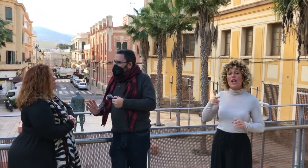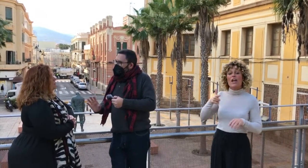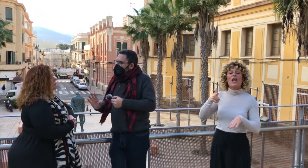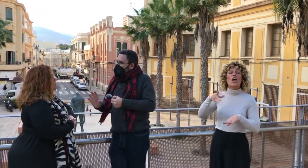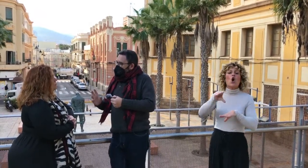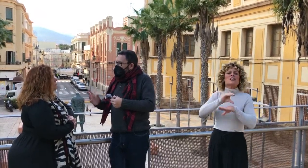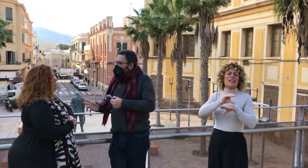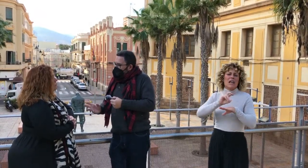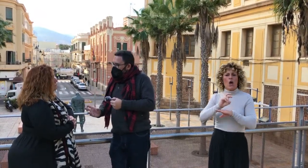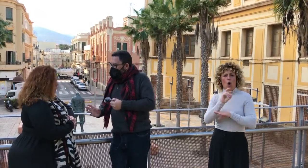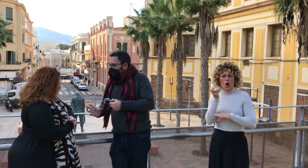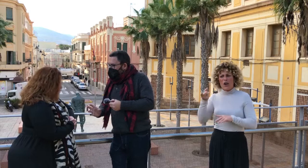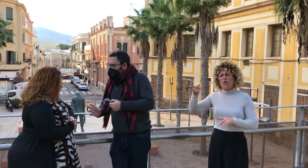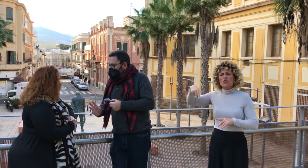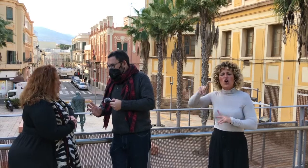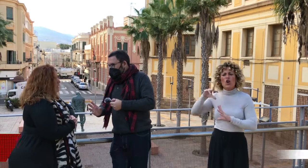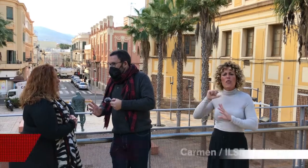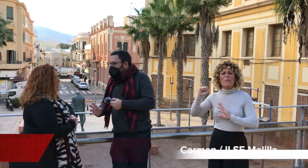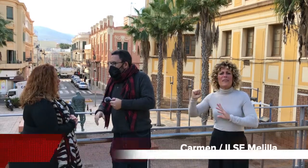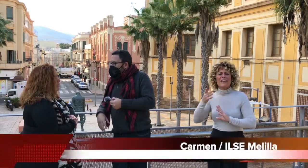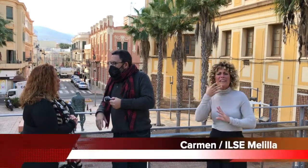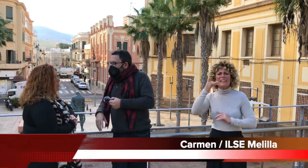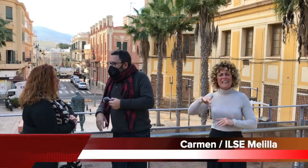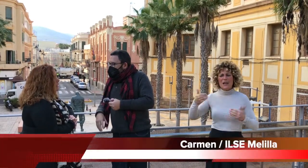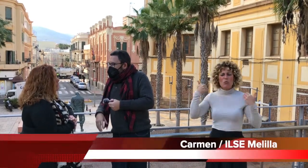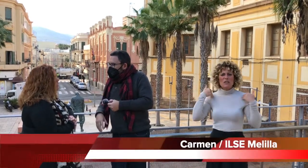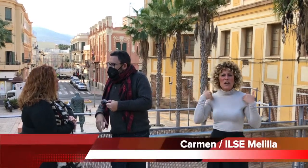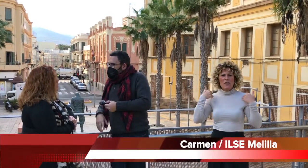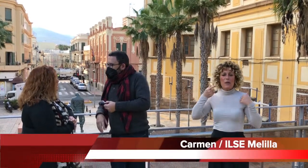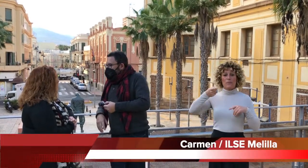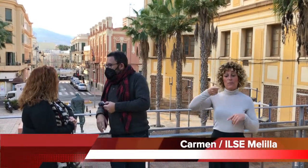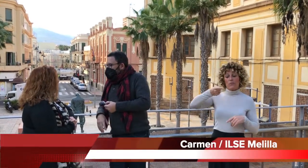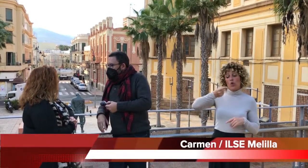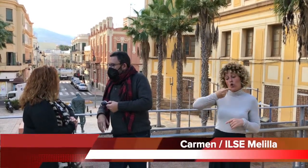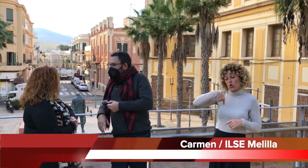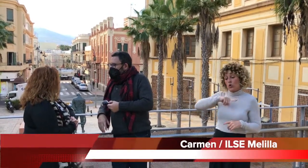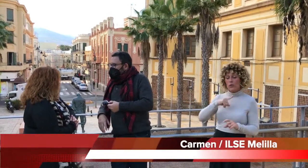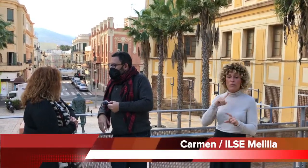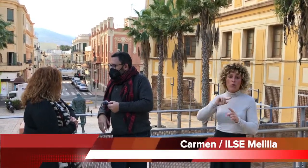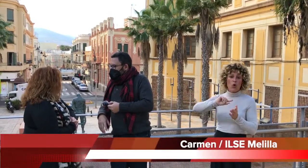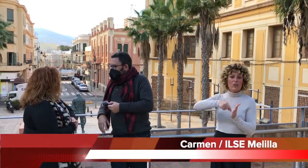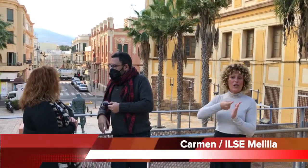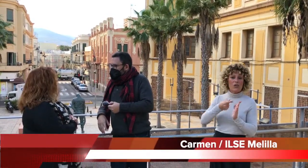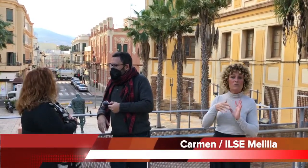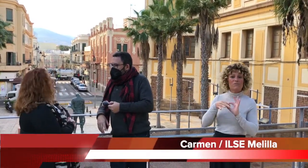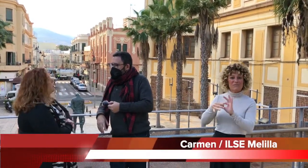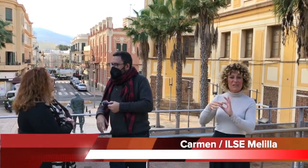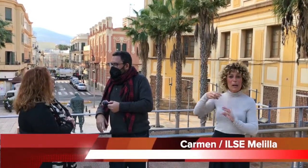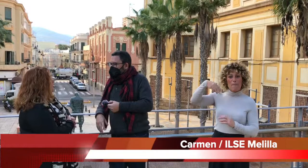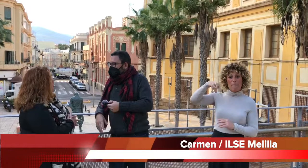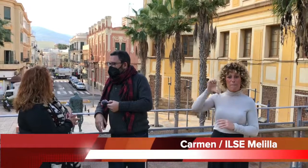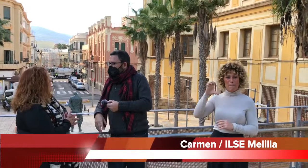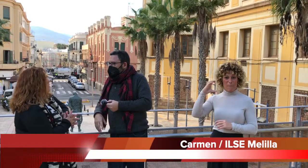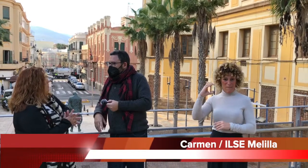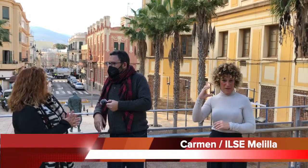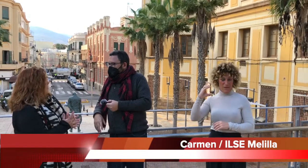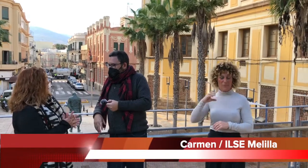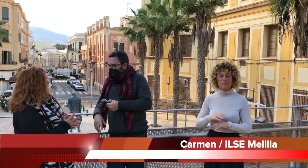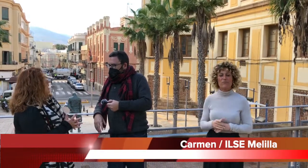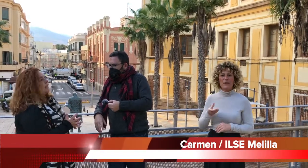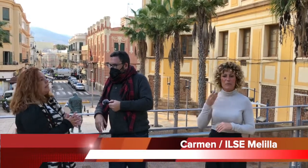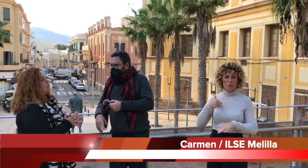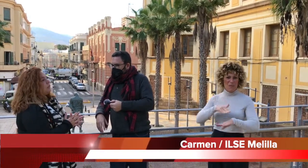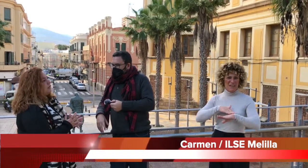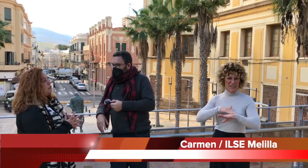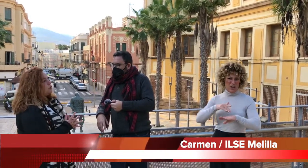Aquí, ¿de quién dependéis vosotros o vosotras? Claro, nosotras estamos contratadas a través del MEC, del Ministerio de Educación y Formación